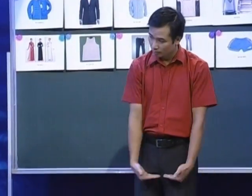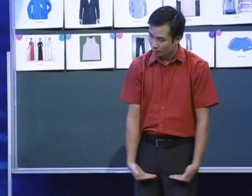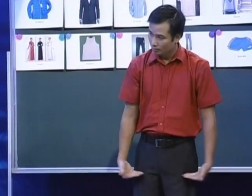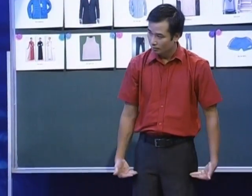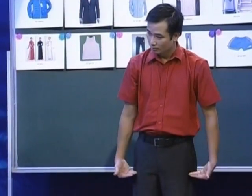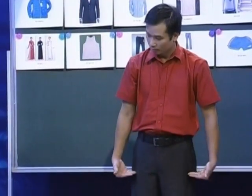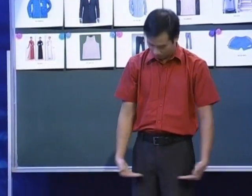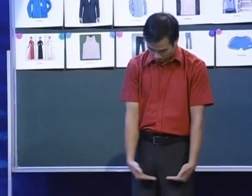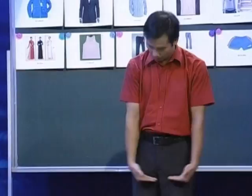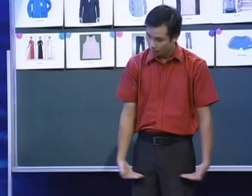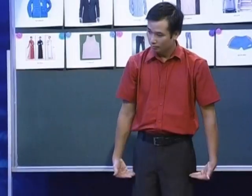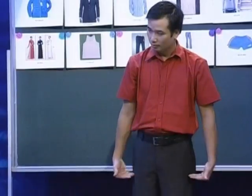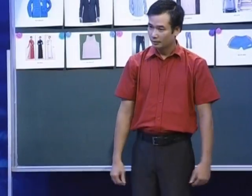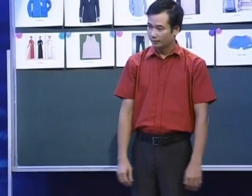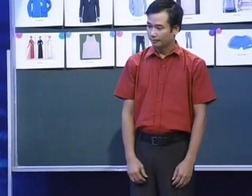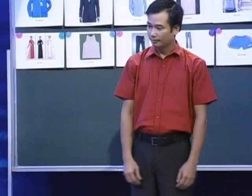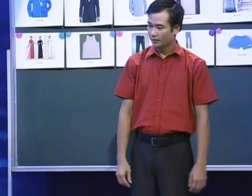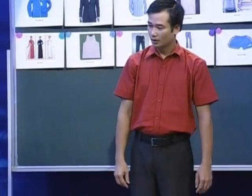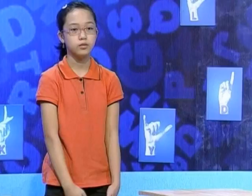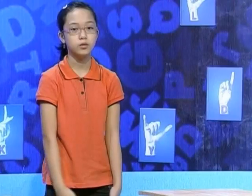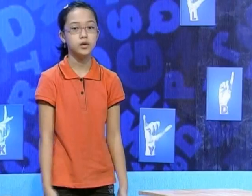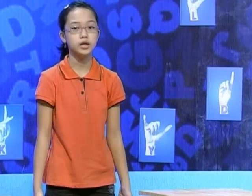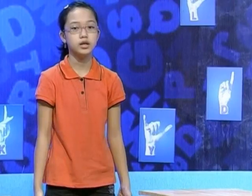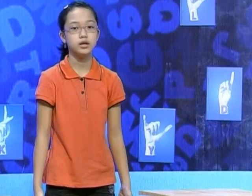Các em hãy chú ý, lòng bàn tay của chúng ta phải hướng lên trên.